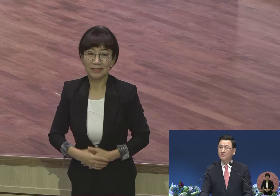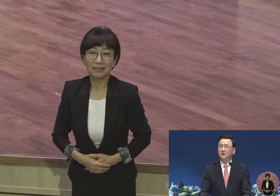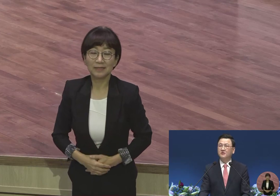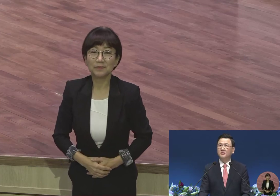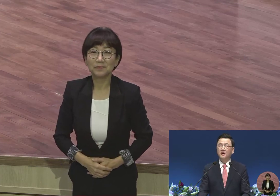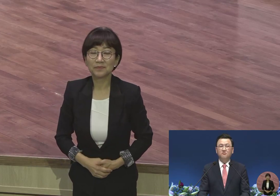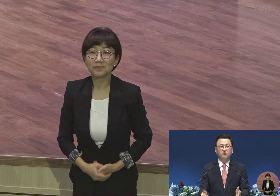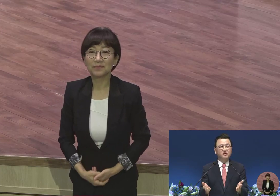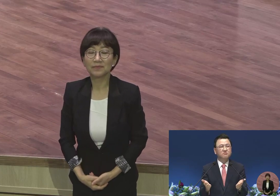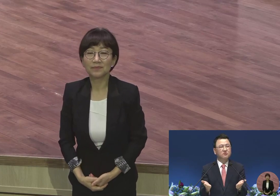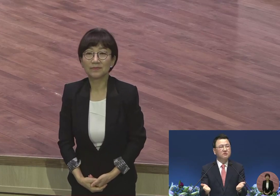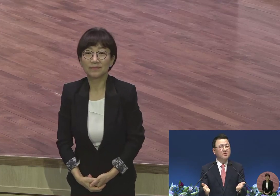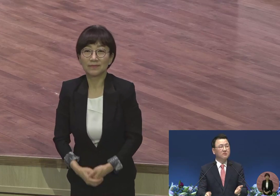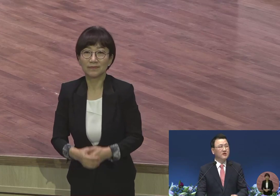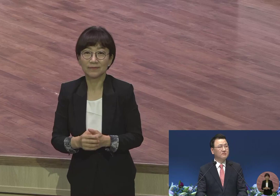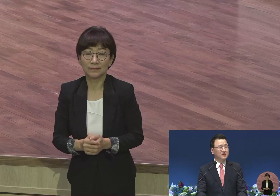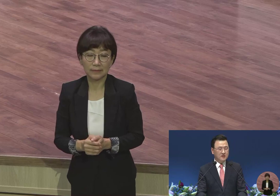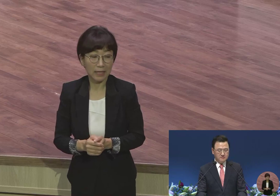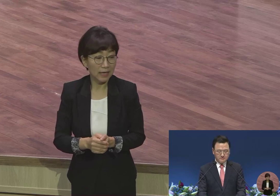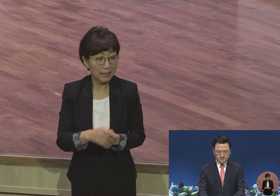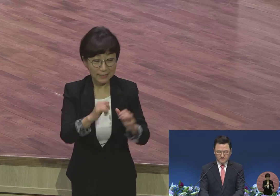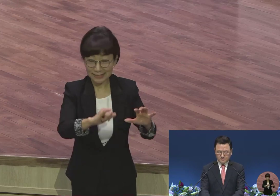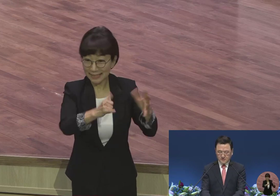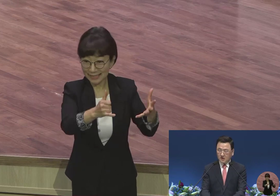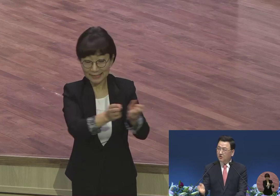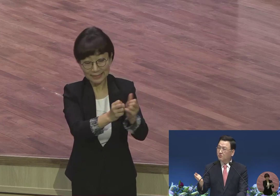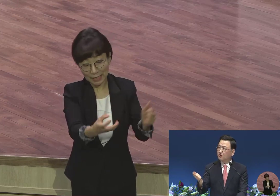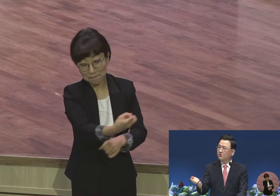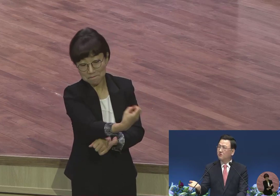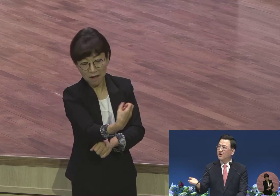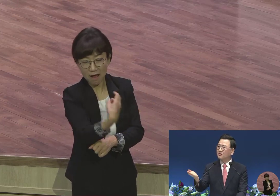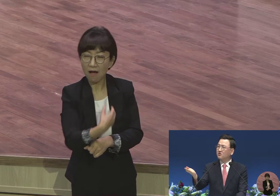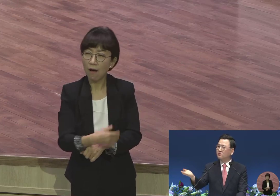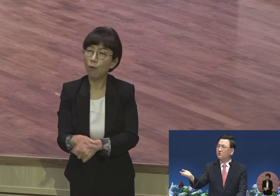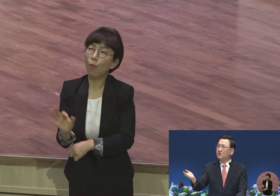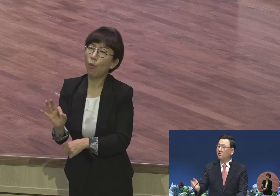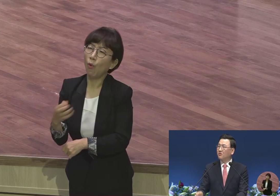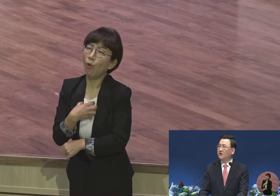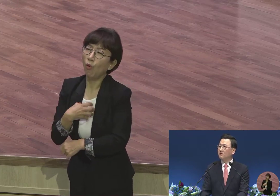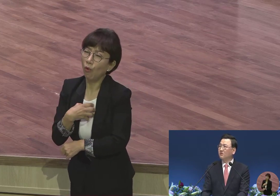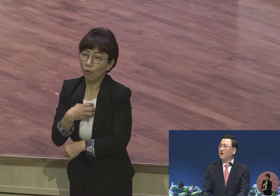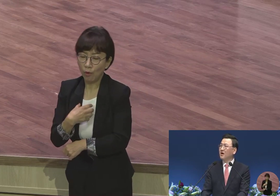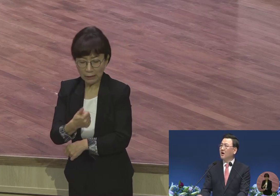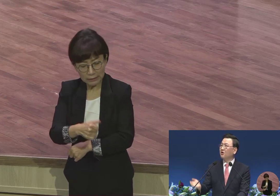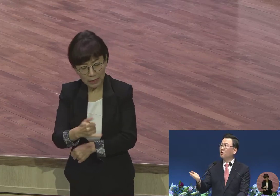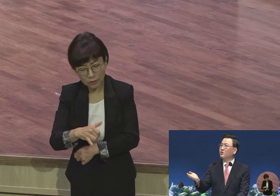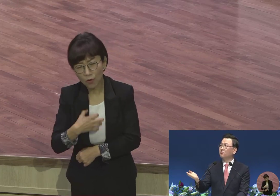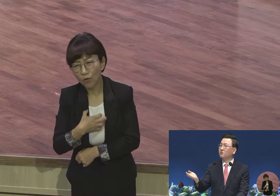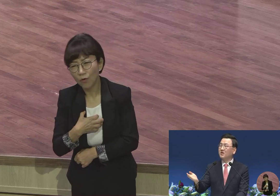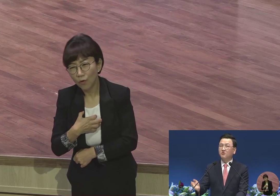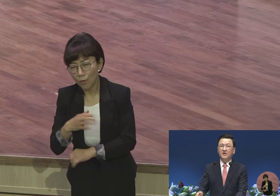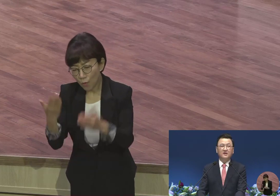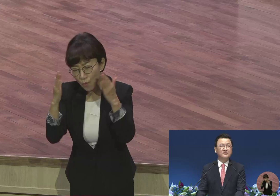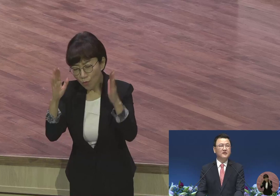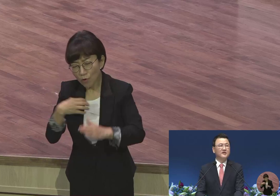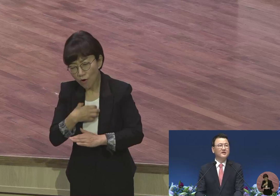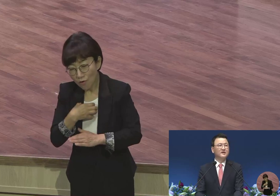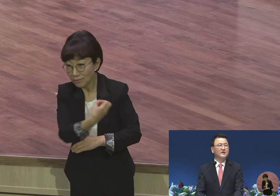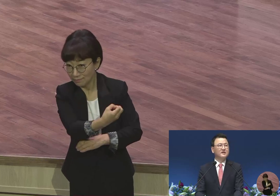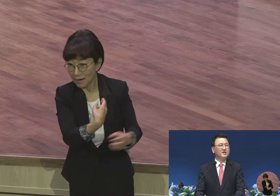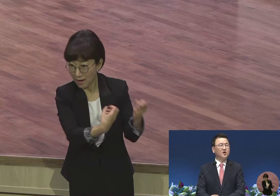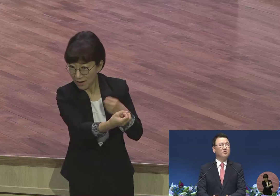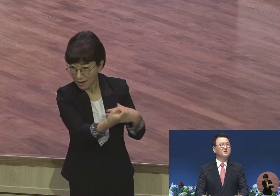세상 사람들은 물질이 무너졌다고 말합니다. 자녀가 무너졌고 가정이 무너졌다고 말하고 학업이 무너졌다고